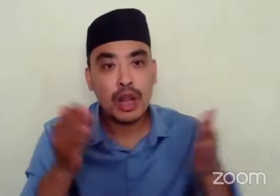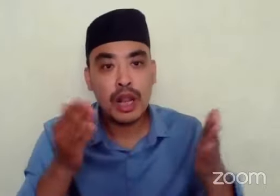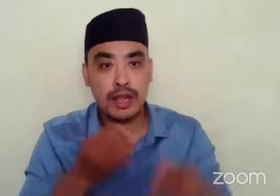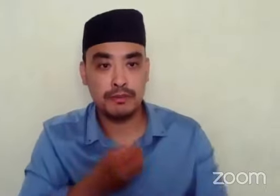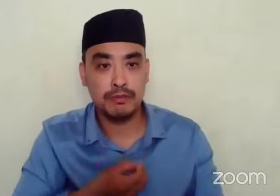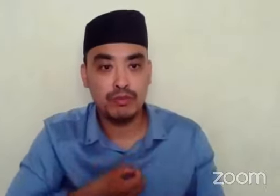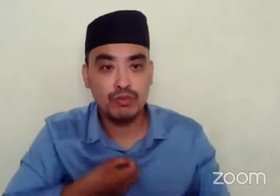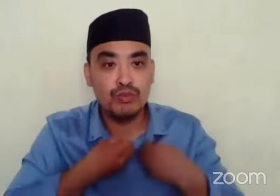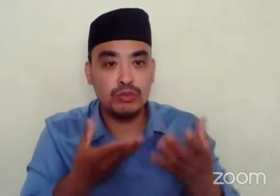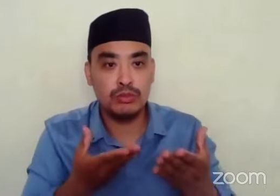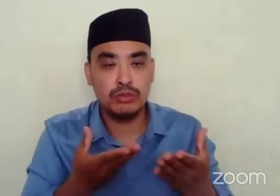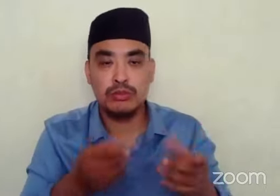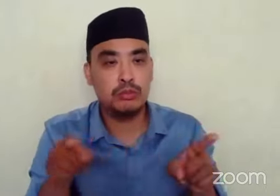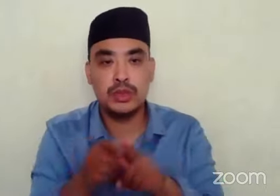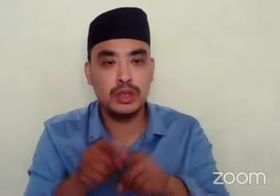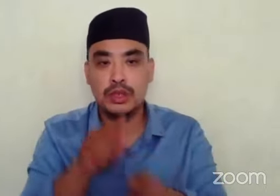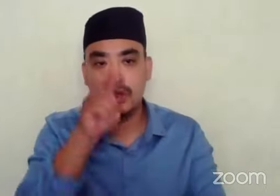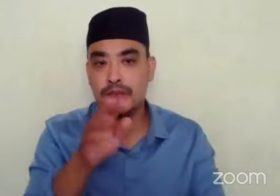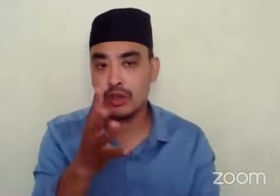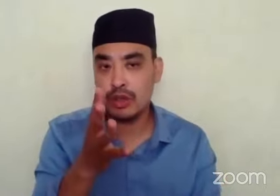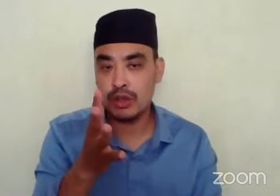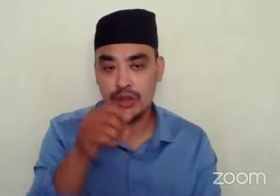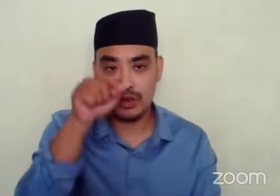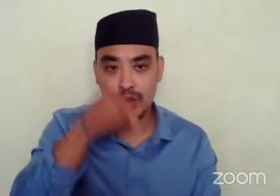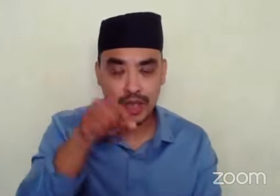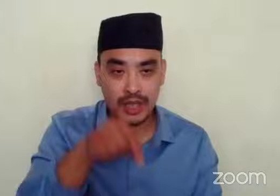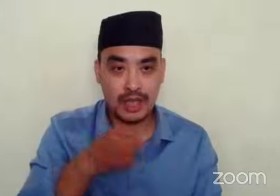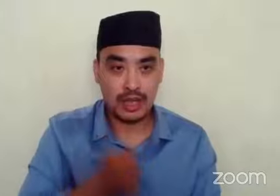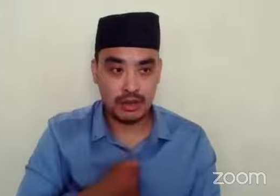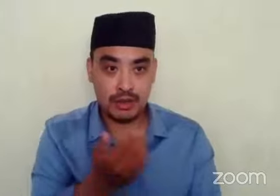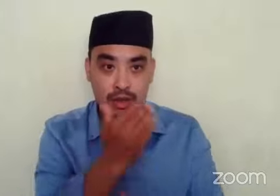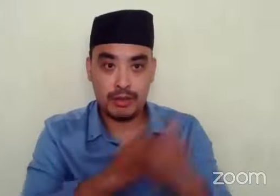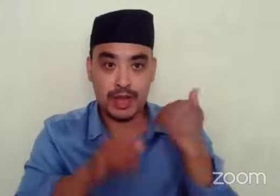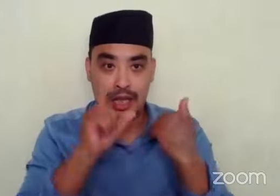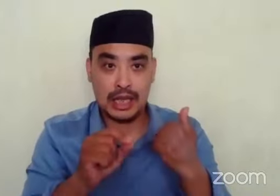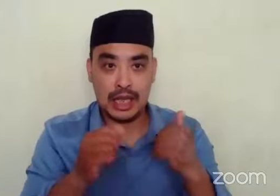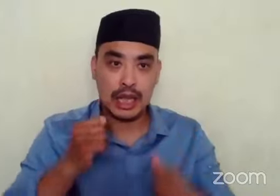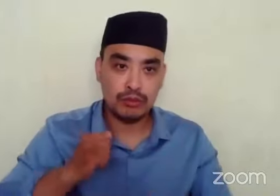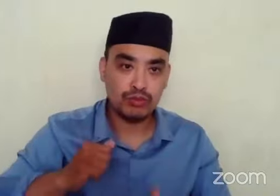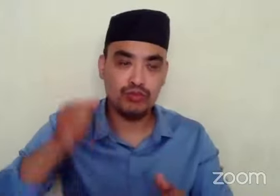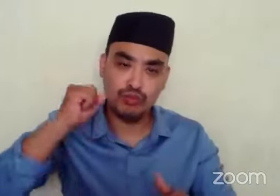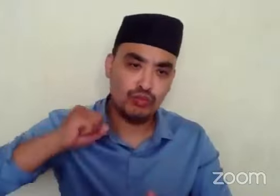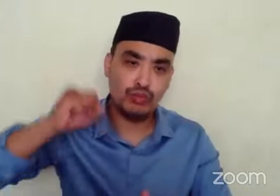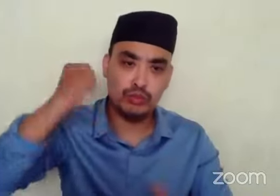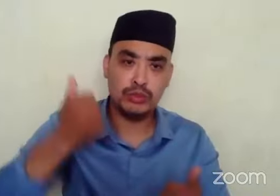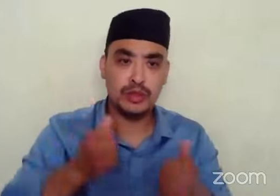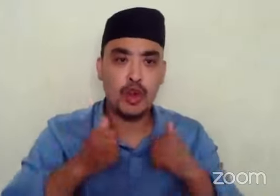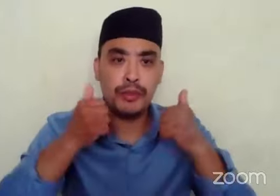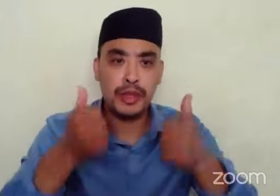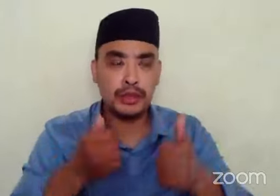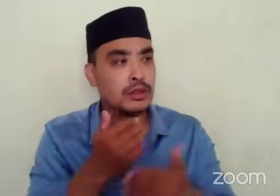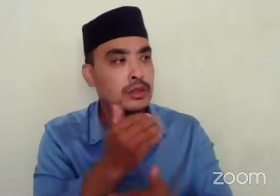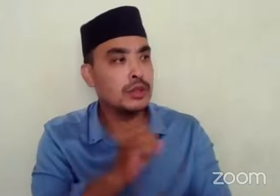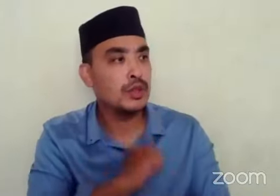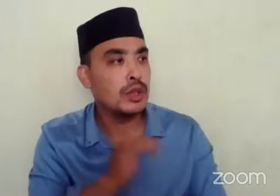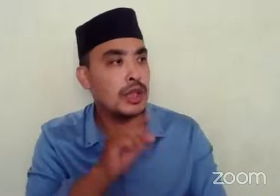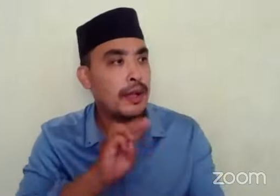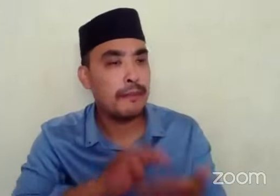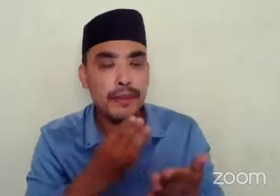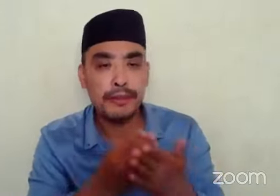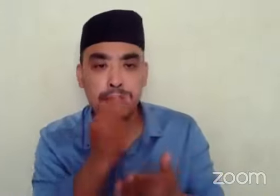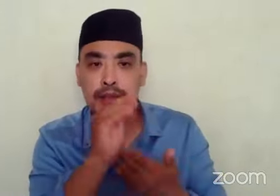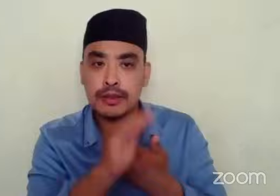अवस्था पनि हुँदैन। अब अहिलेको हाम्रो अपाङ्गता आन्दोलनमा चाहिँ यौनिकतालाई कसरी हेरिएको छ त भन्दाखेरि